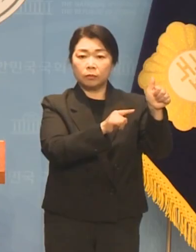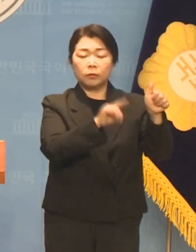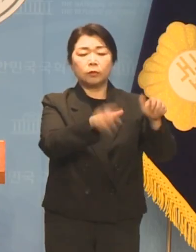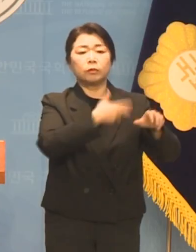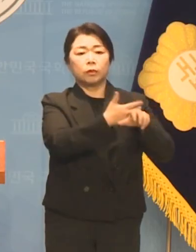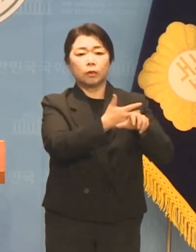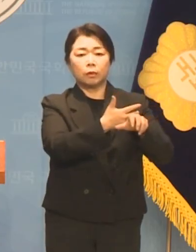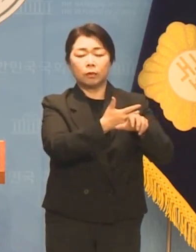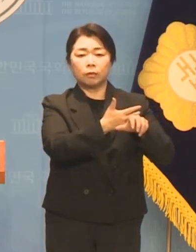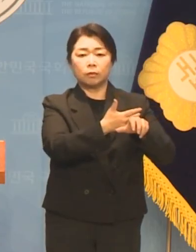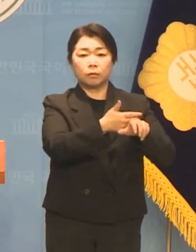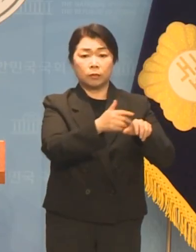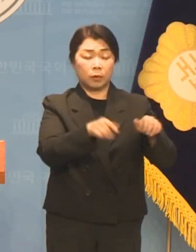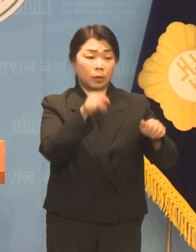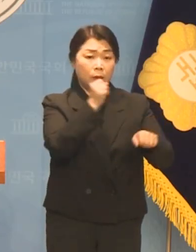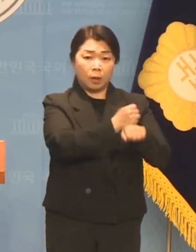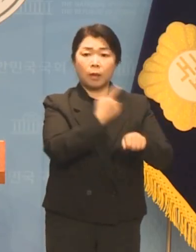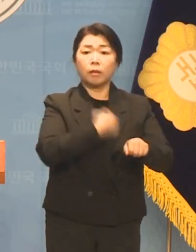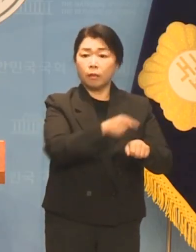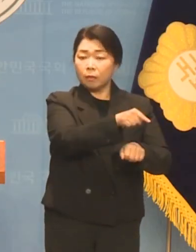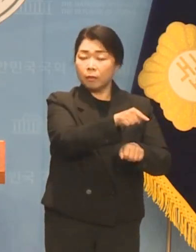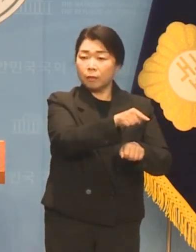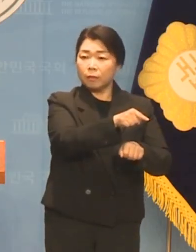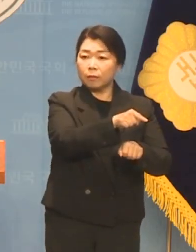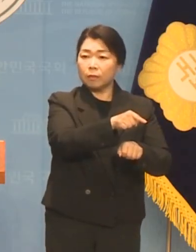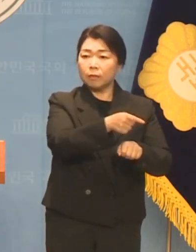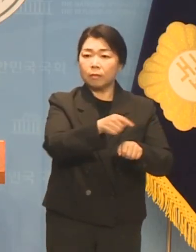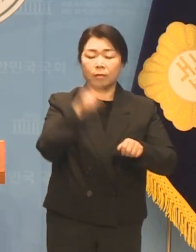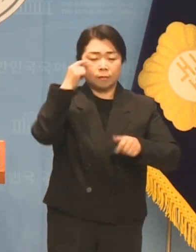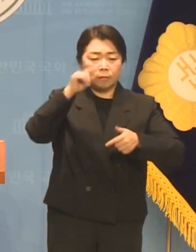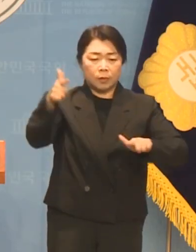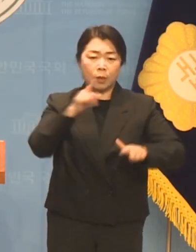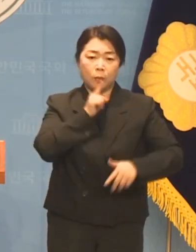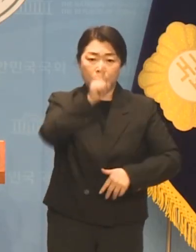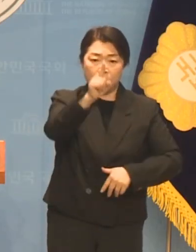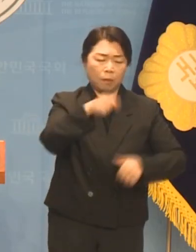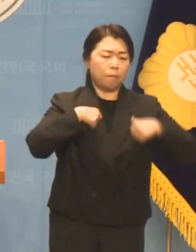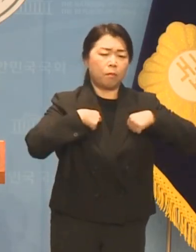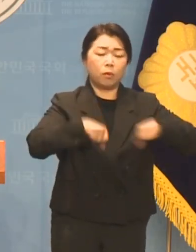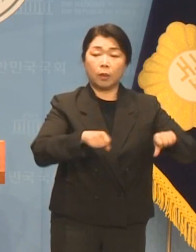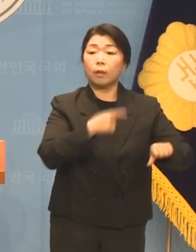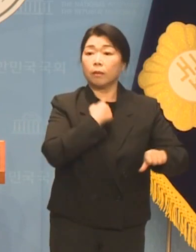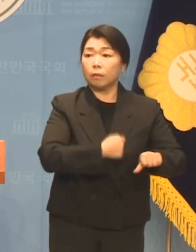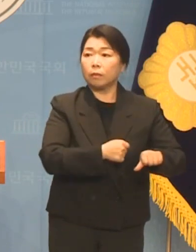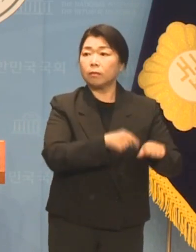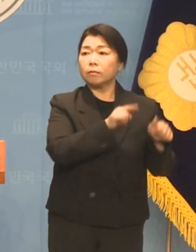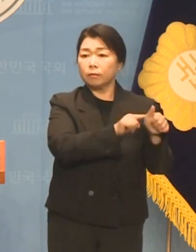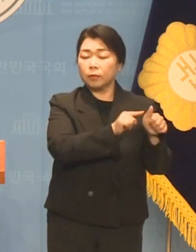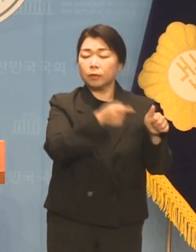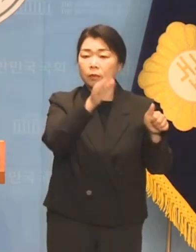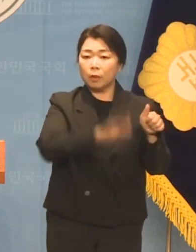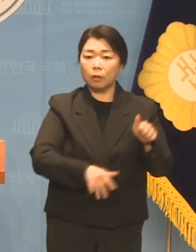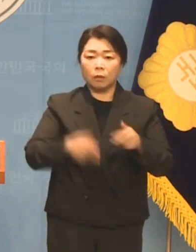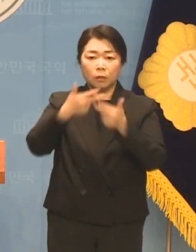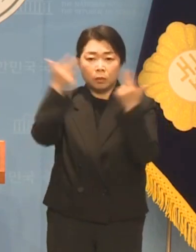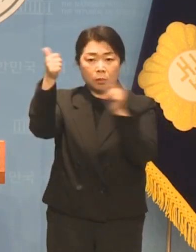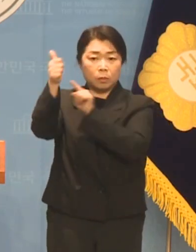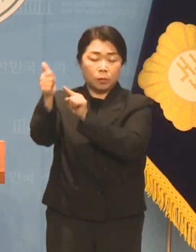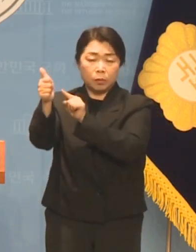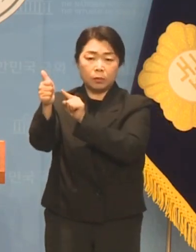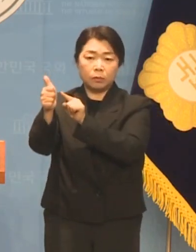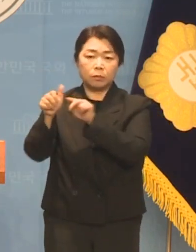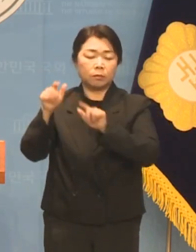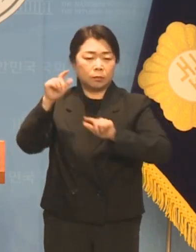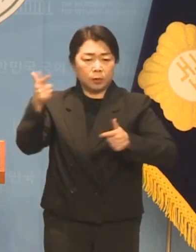대해서는 즉시 항고를 포기한 검찰이 이재명 대표의 선고 직후에는